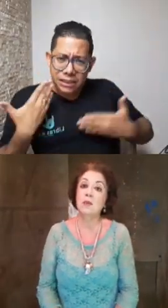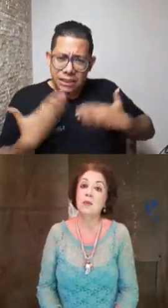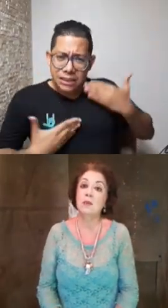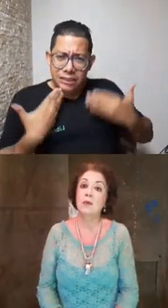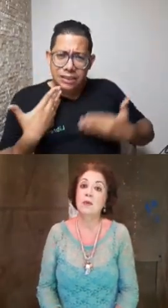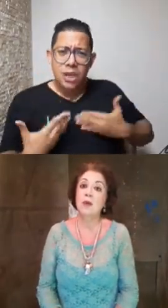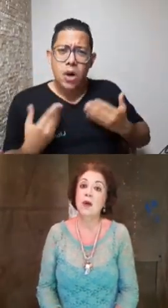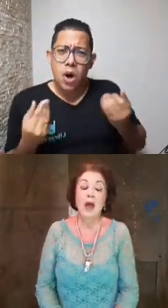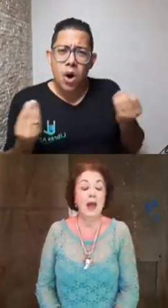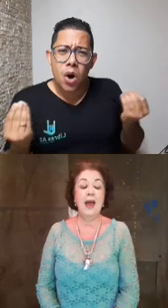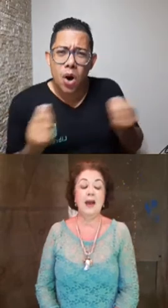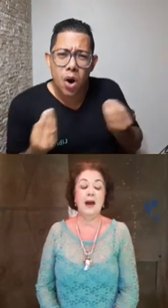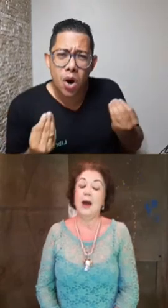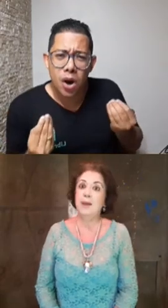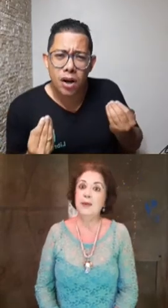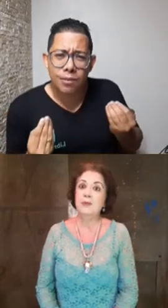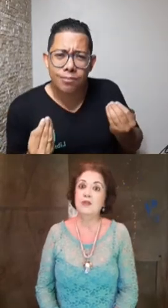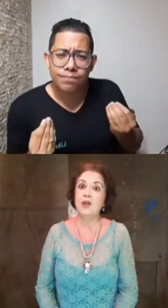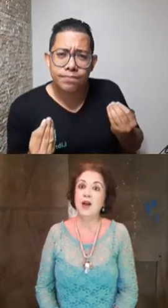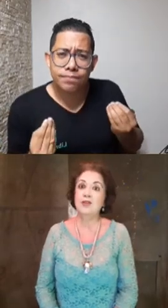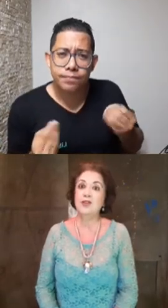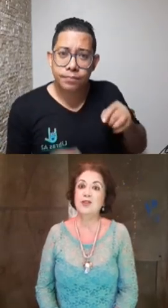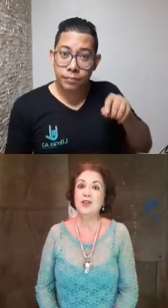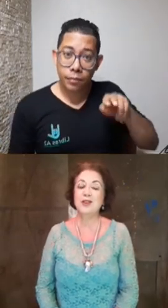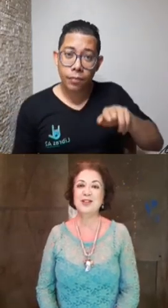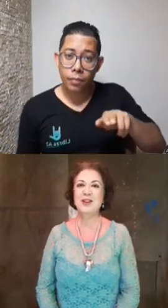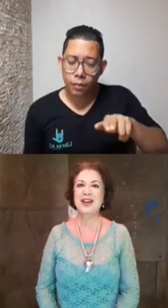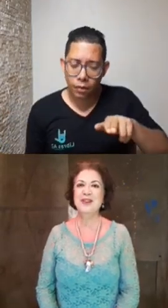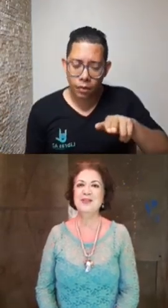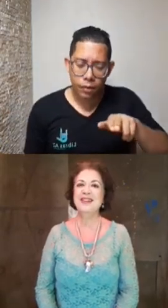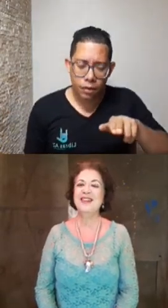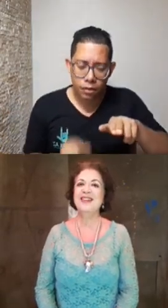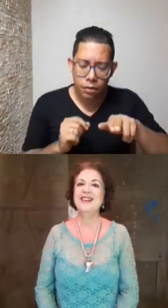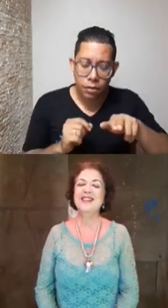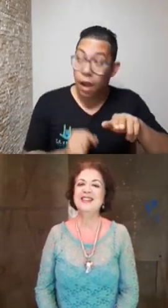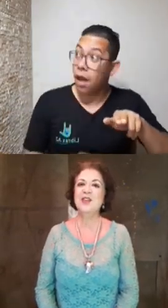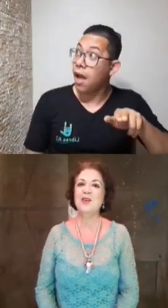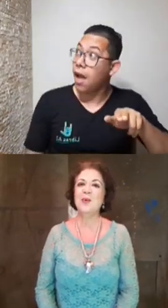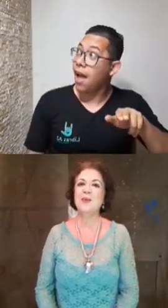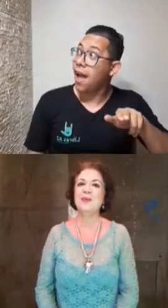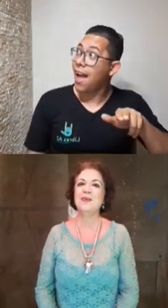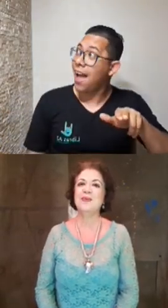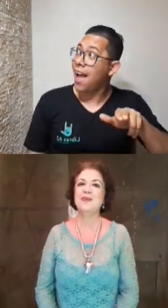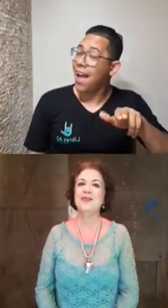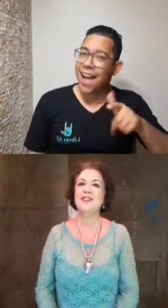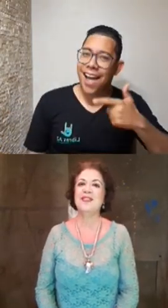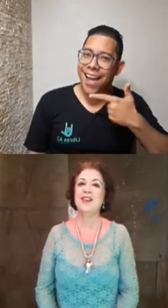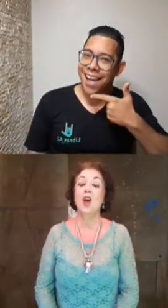explicação, ela abriu os olhos, sorriu e sentou.